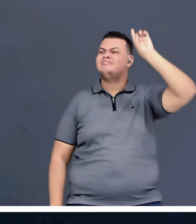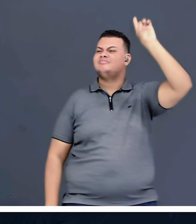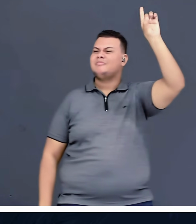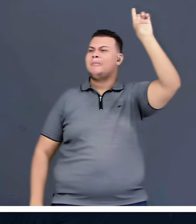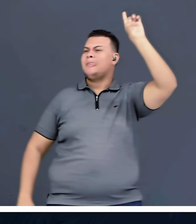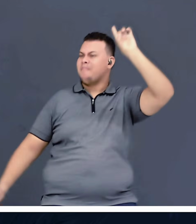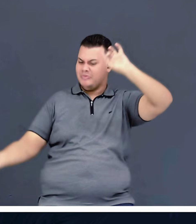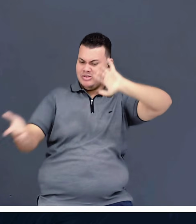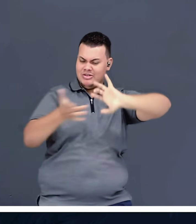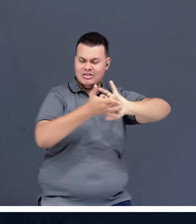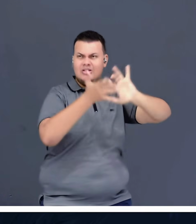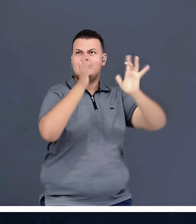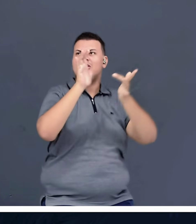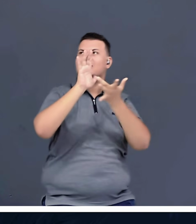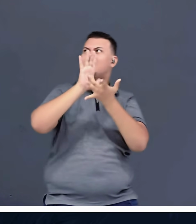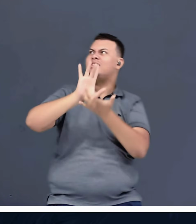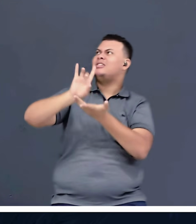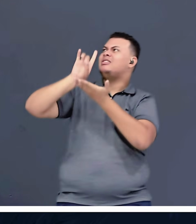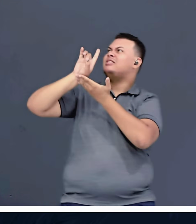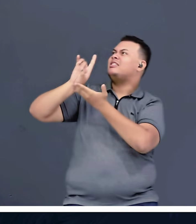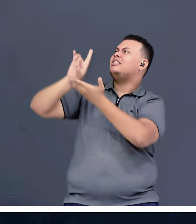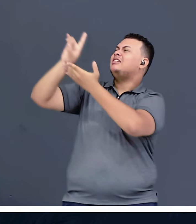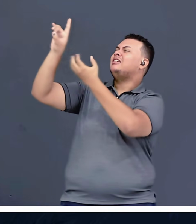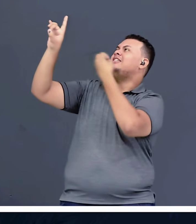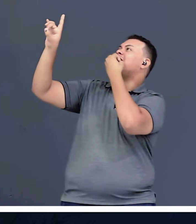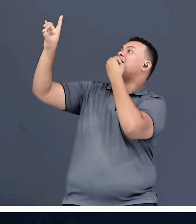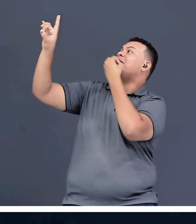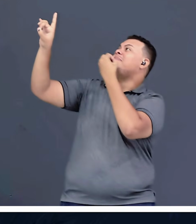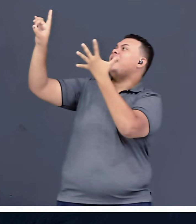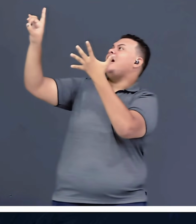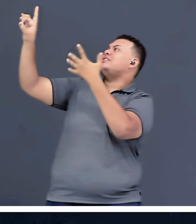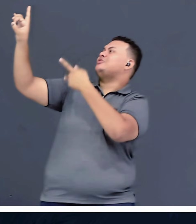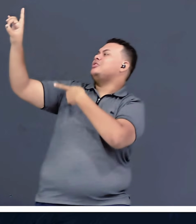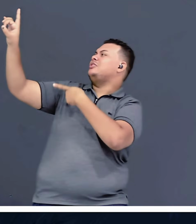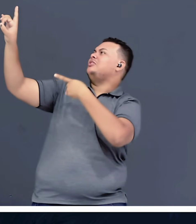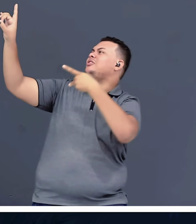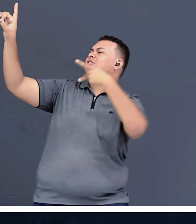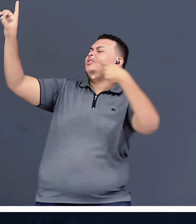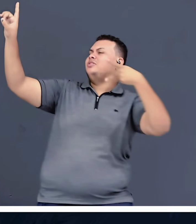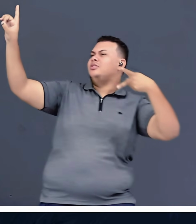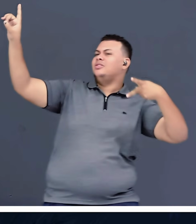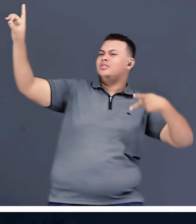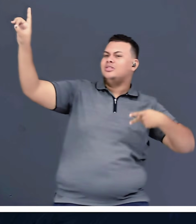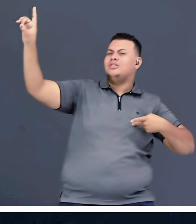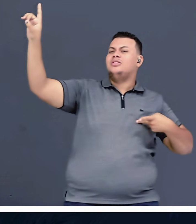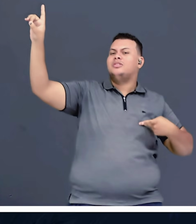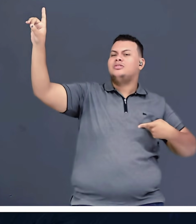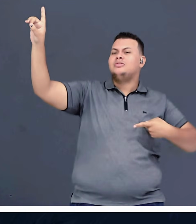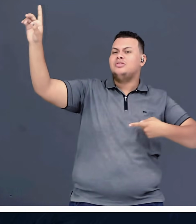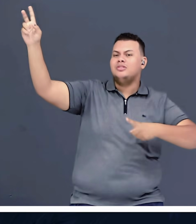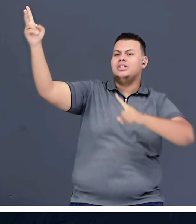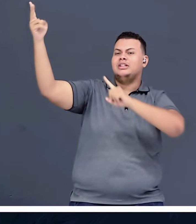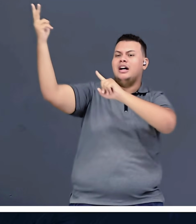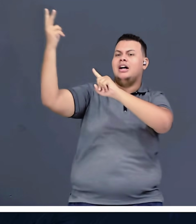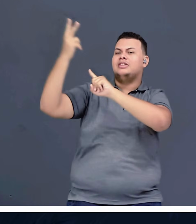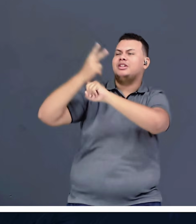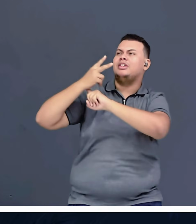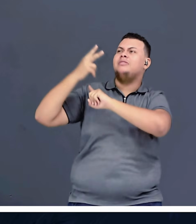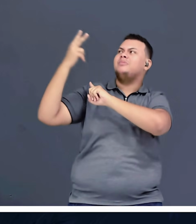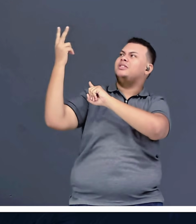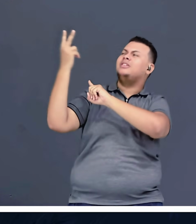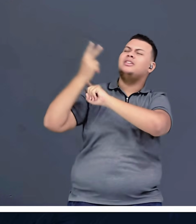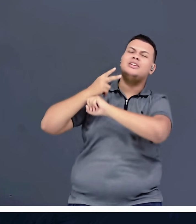Diga isso. Jesus, o bom pastor, Cuida de mim.